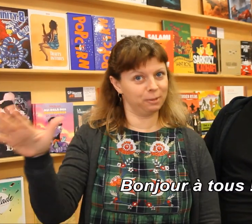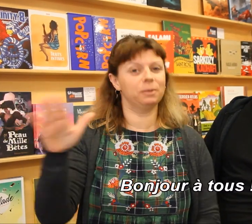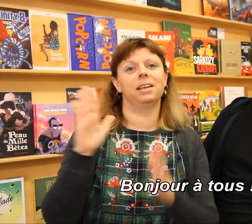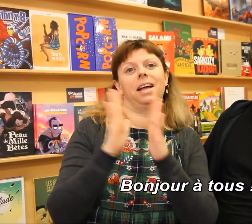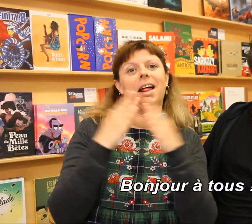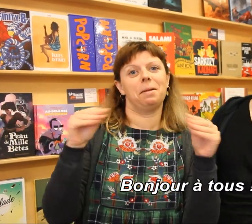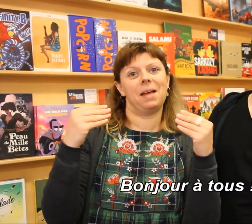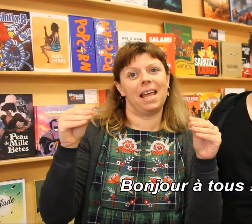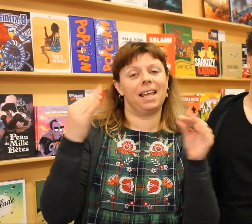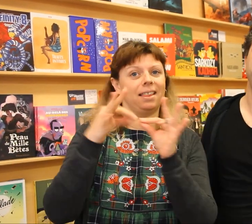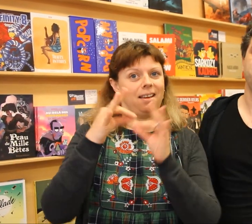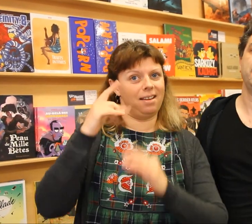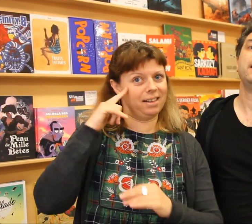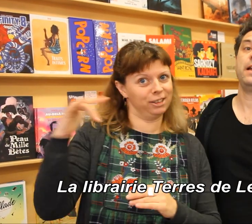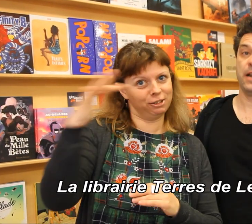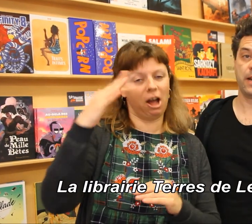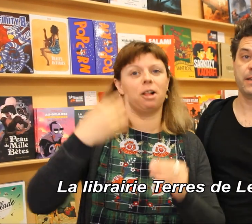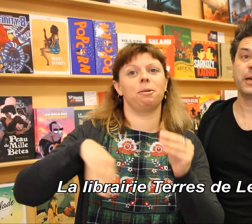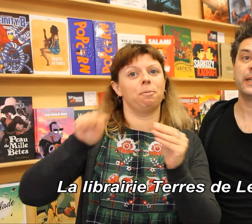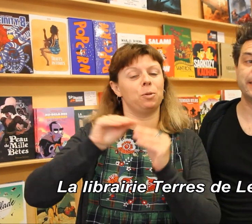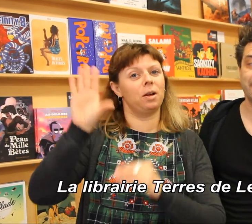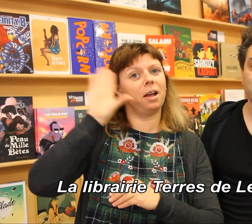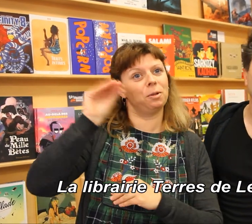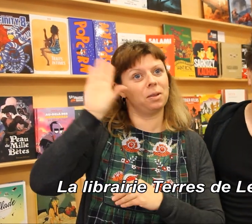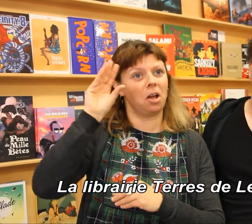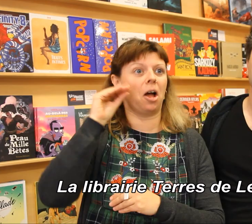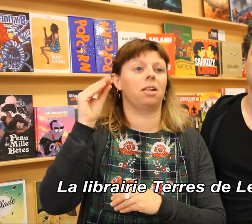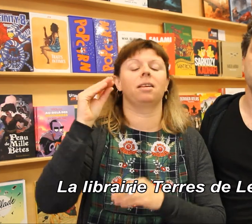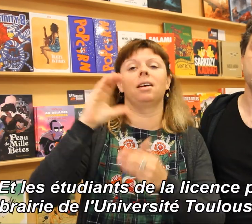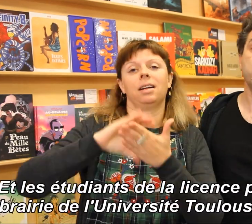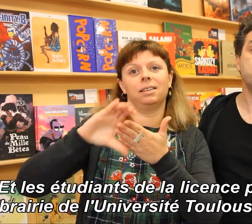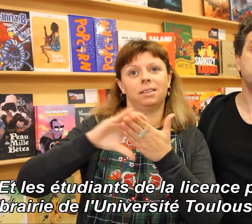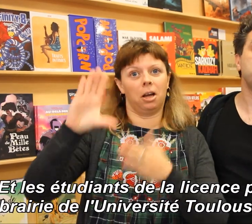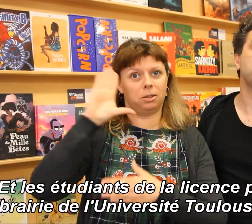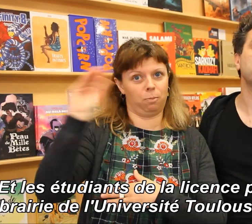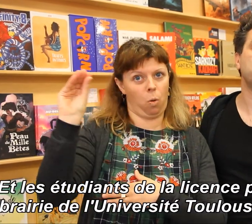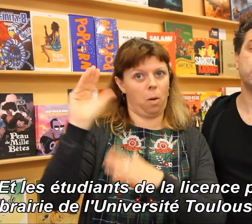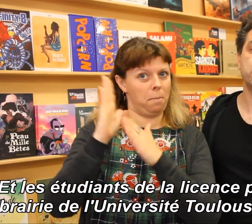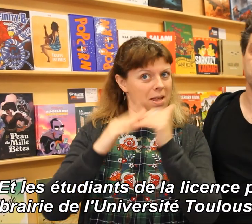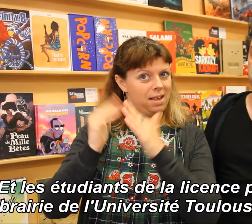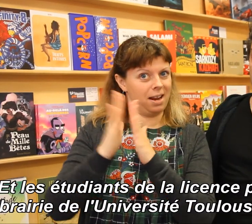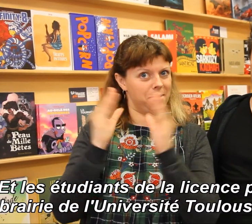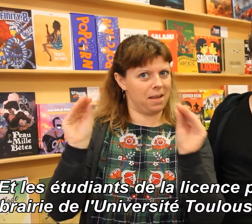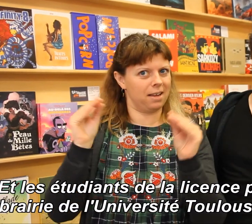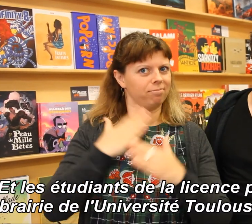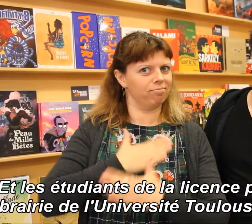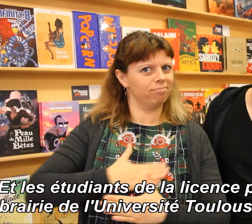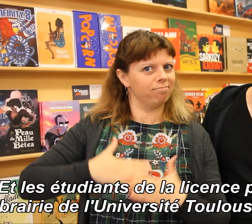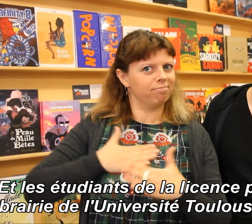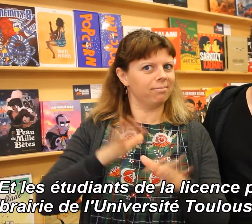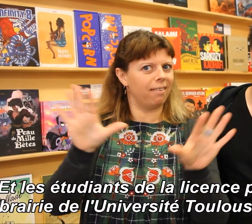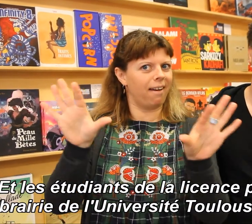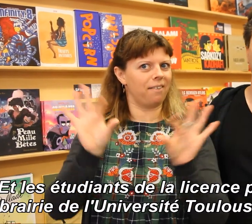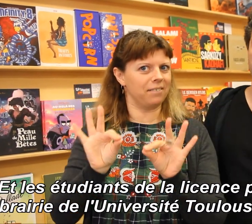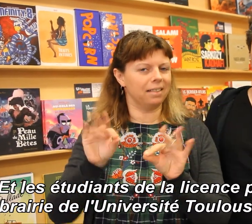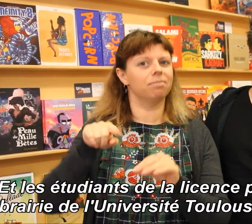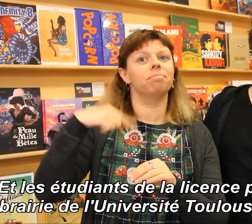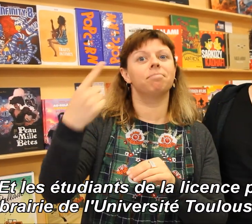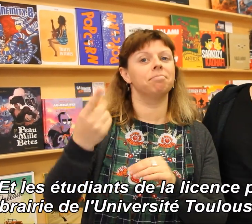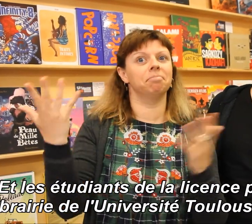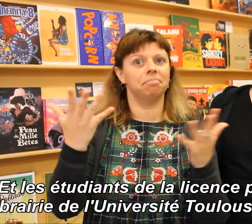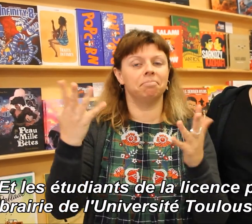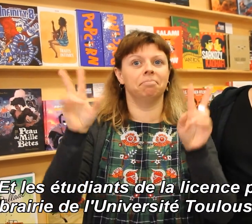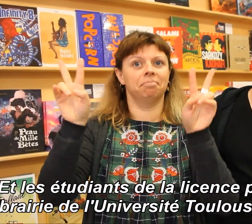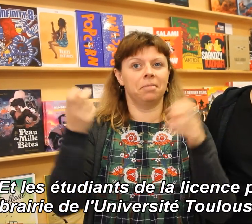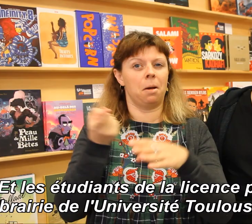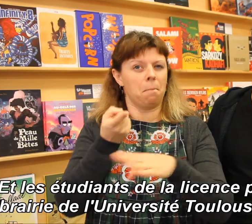Bonjour à tous. La librairie Terre de Légende et les étudiants de la licence professionnelle librairie de